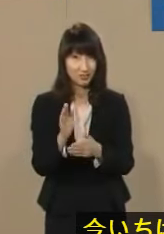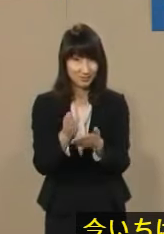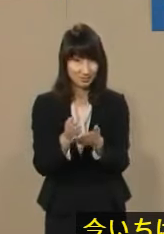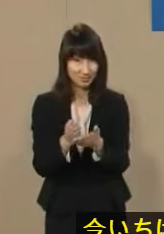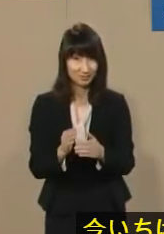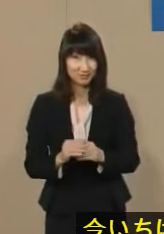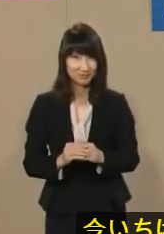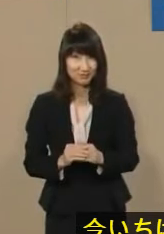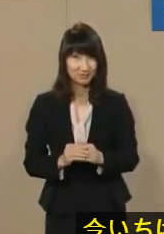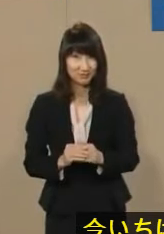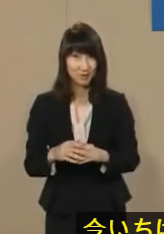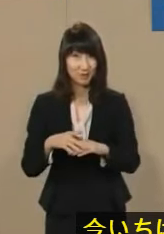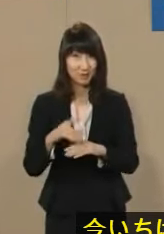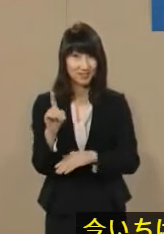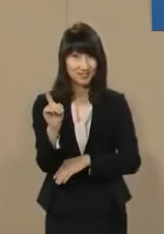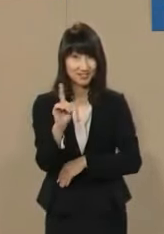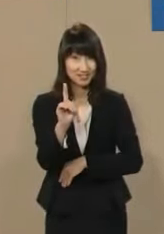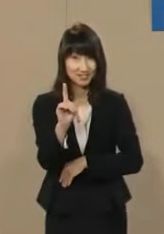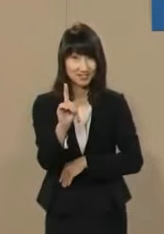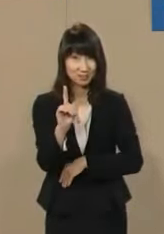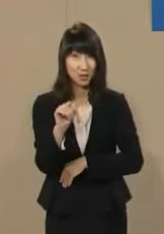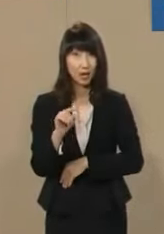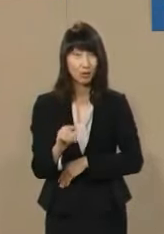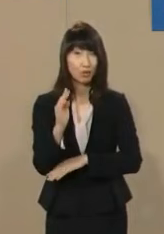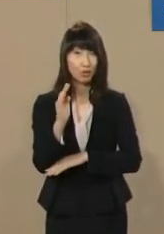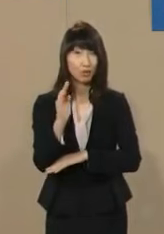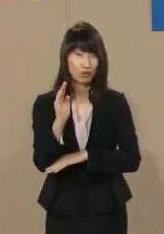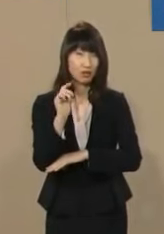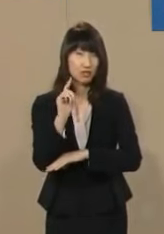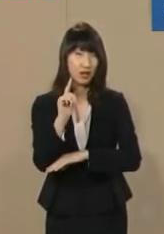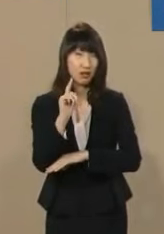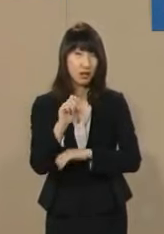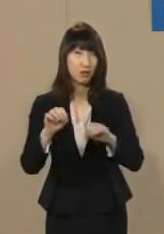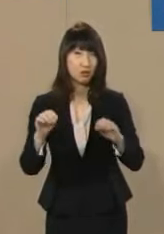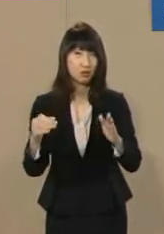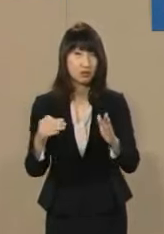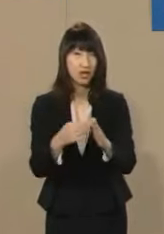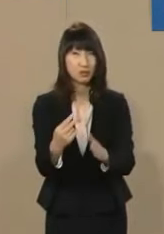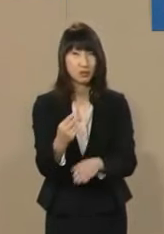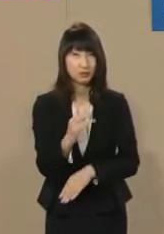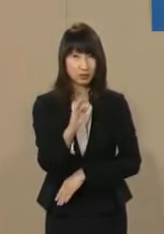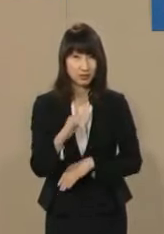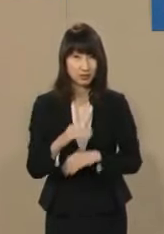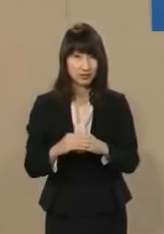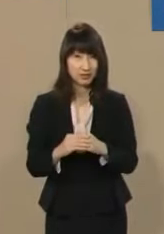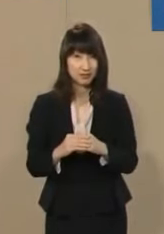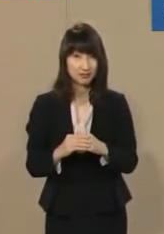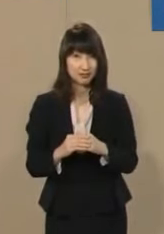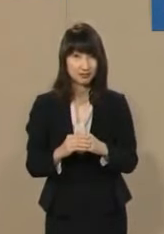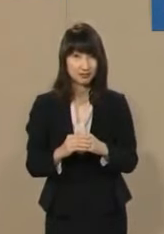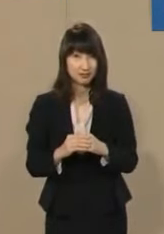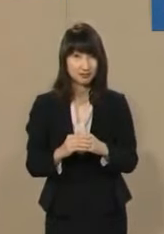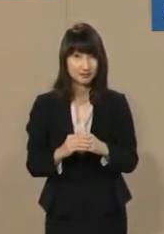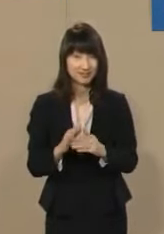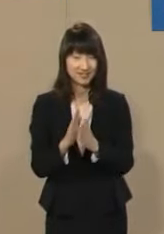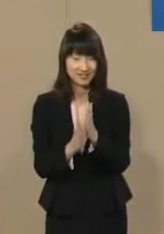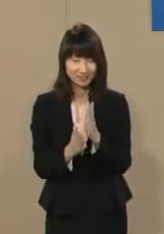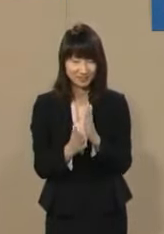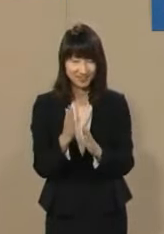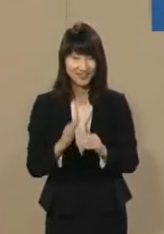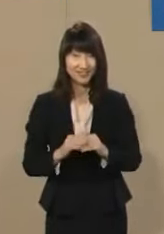らせします。まずはこの政見放送を最後まで見ていただけませんか？改めま